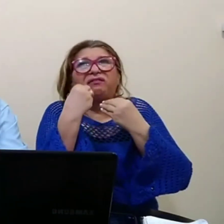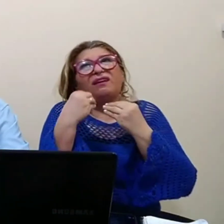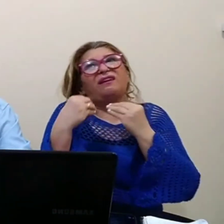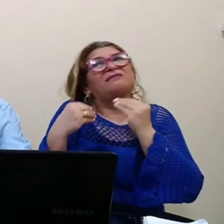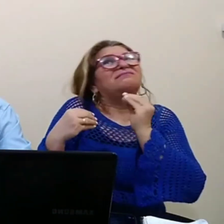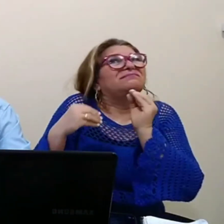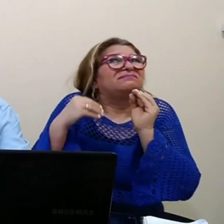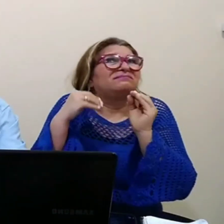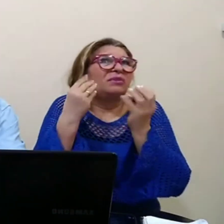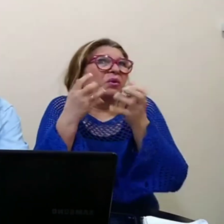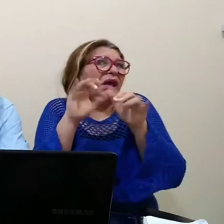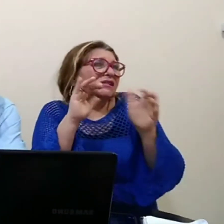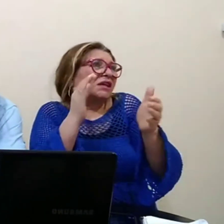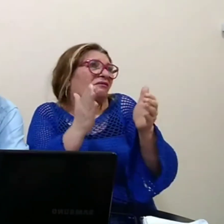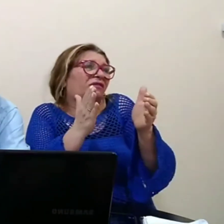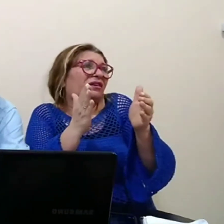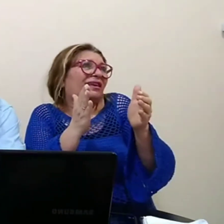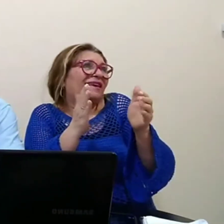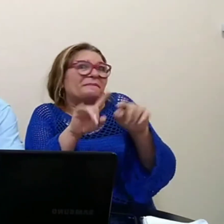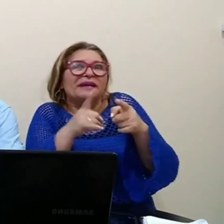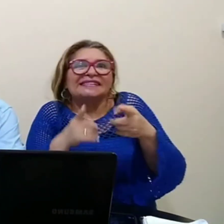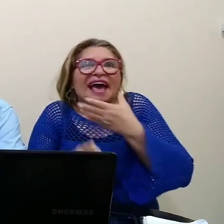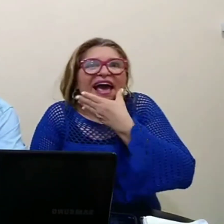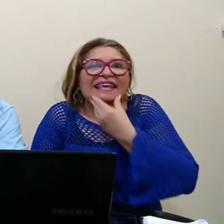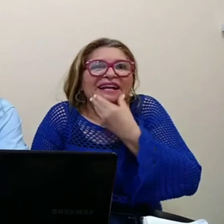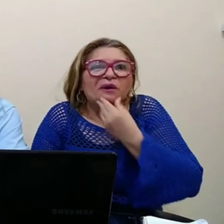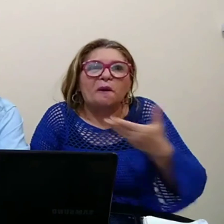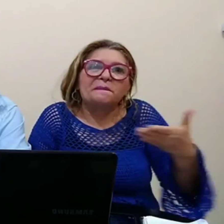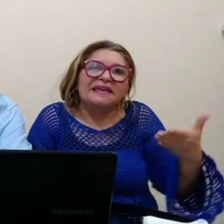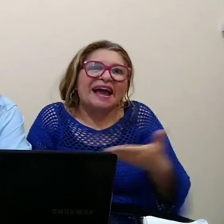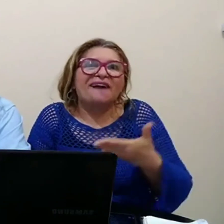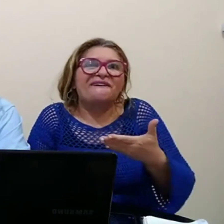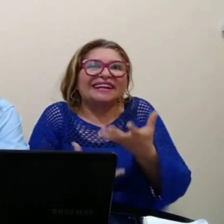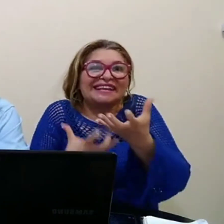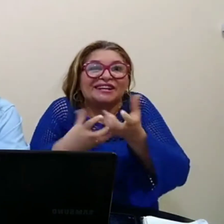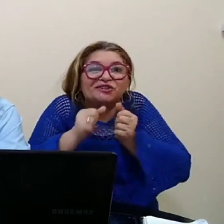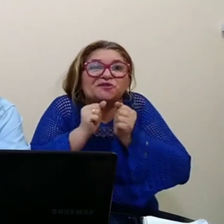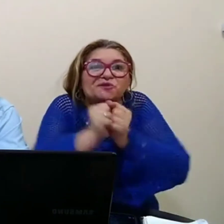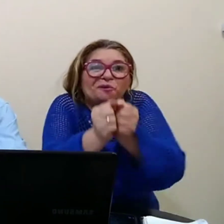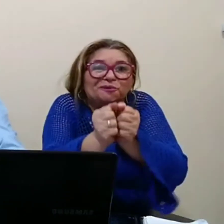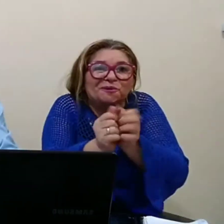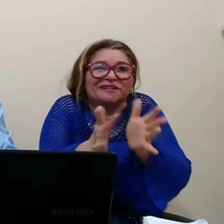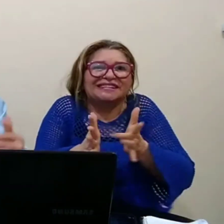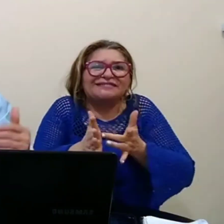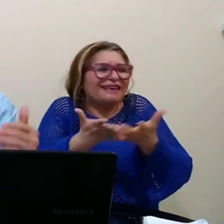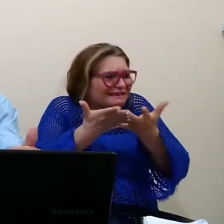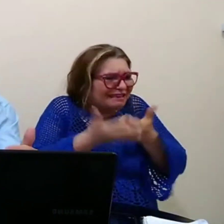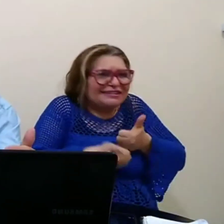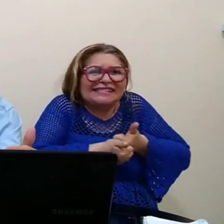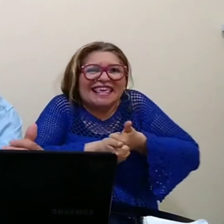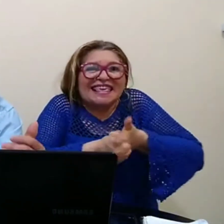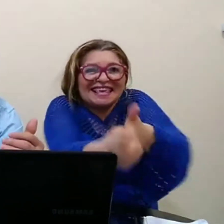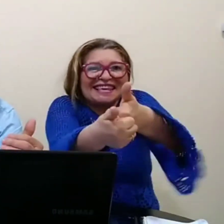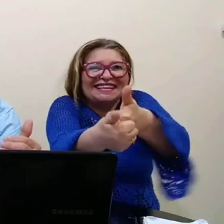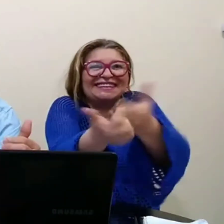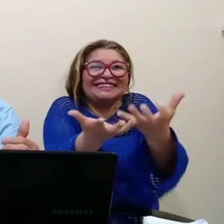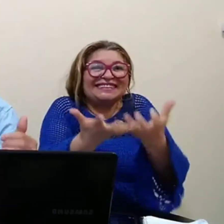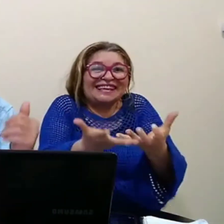querer servi-lo. Mas aquele homem, queria ir com Jesus. Senhor, eu quero te seguir, eu quero ir contigo,